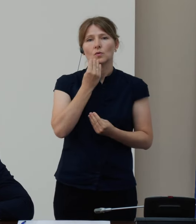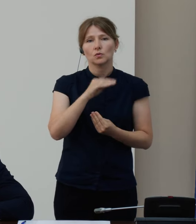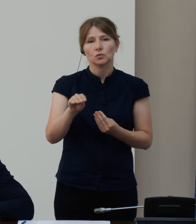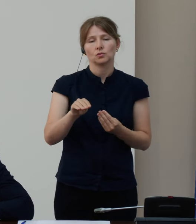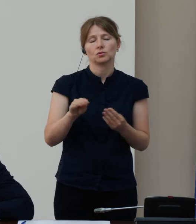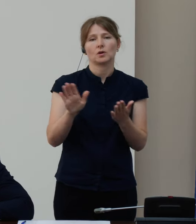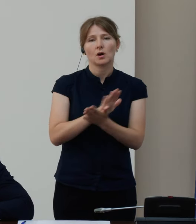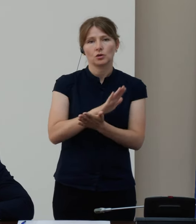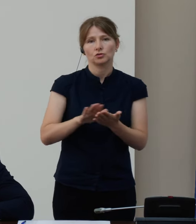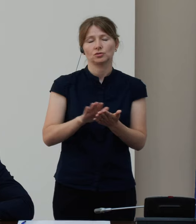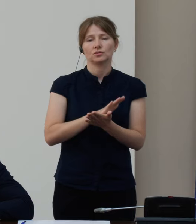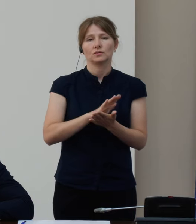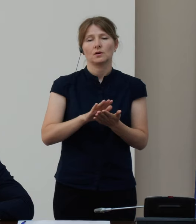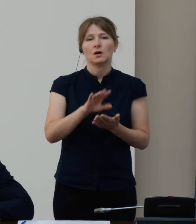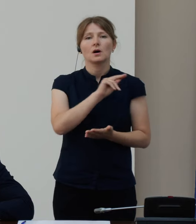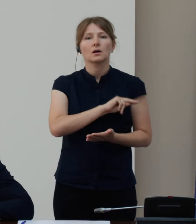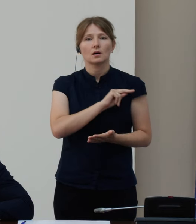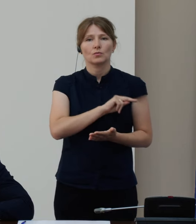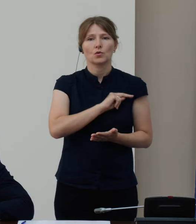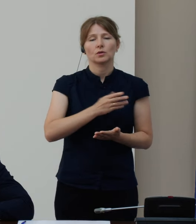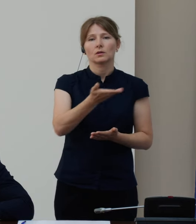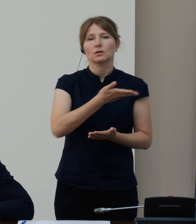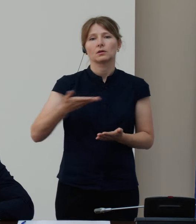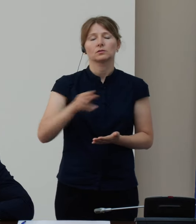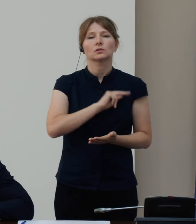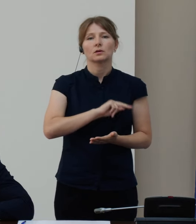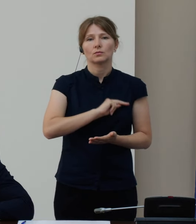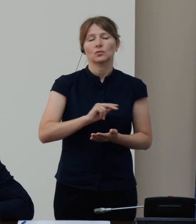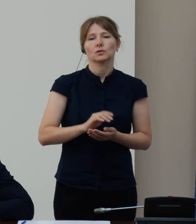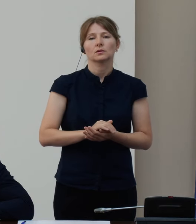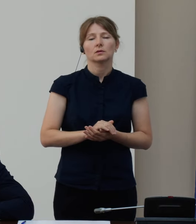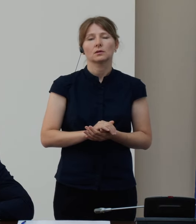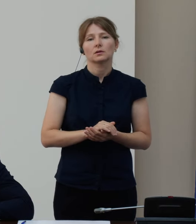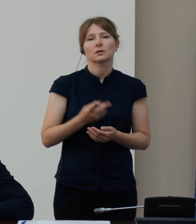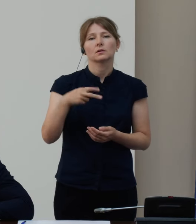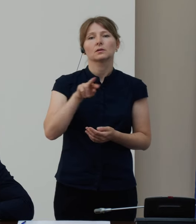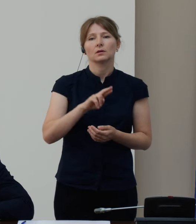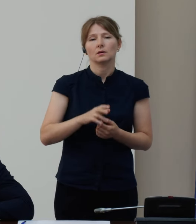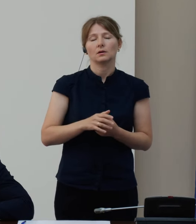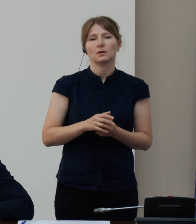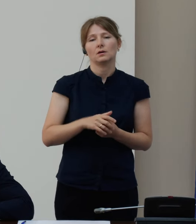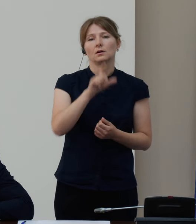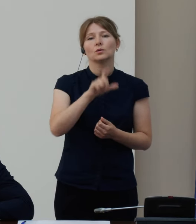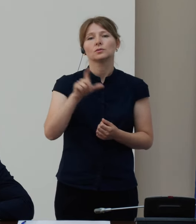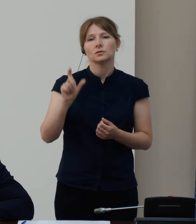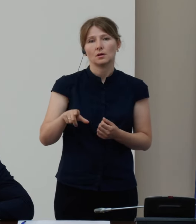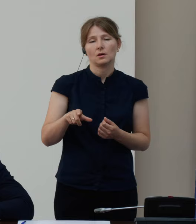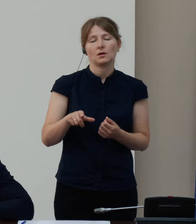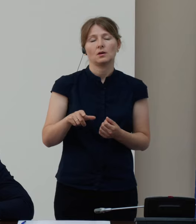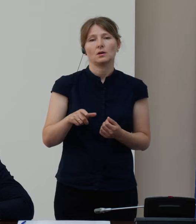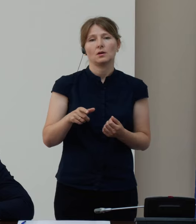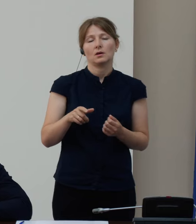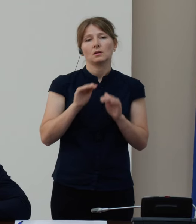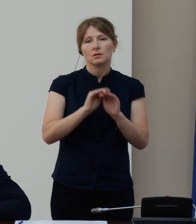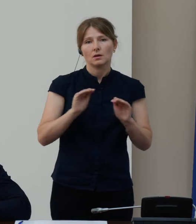accesul și calitatea intervențiilor noastre pentru cei mai vulnerabili,